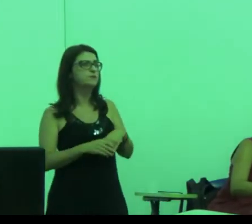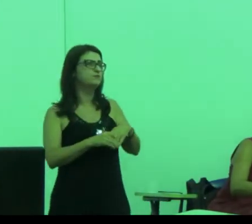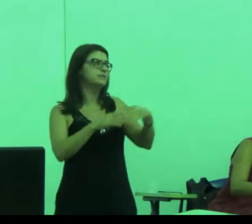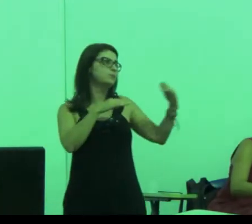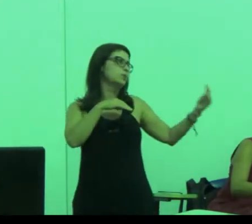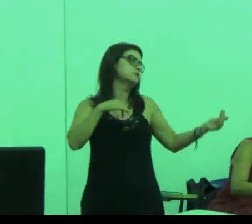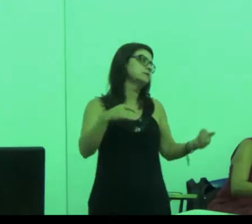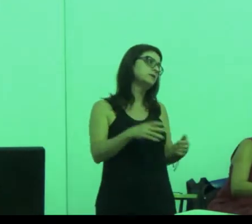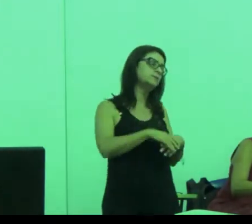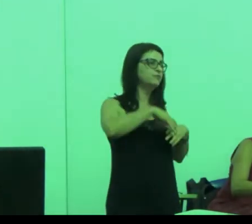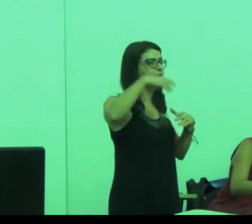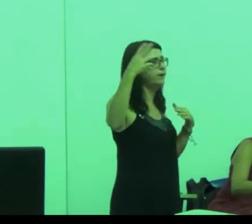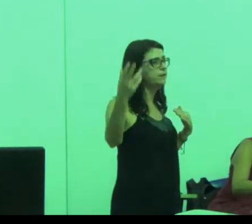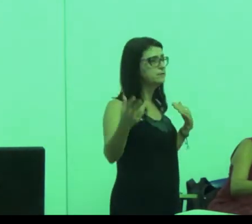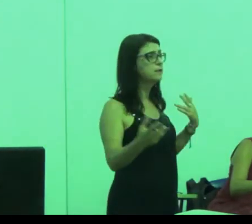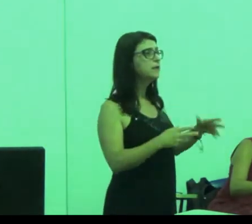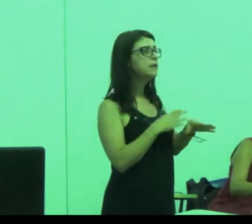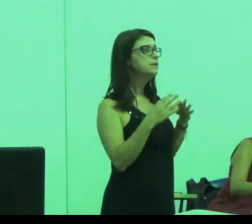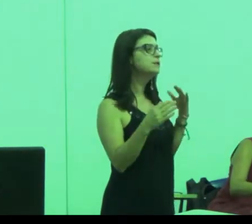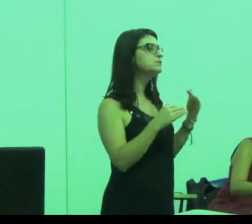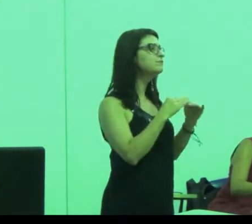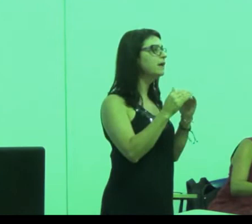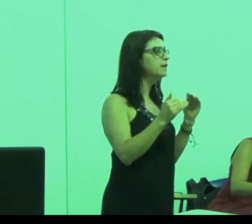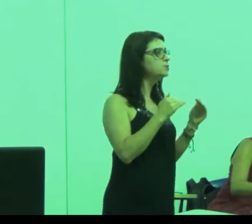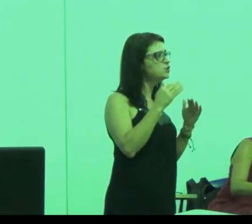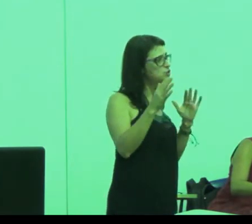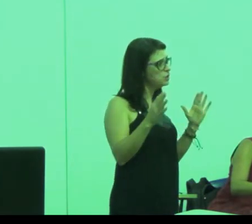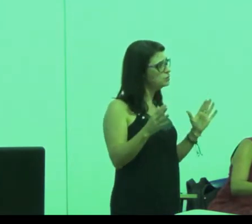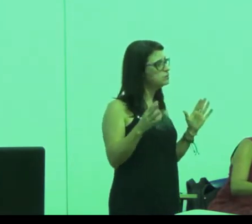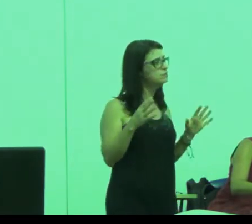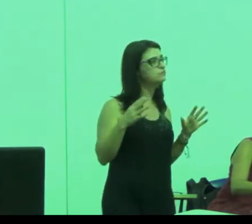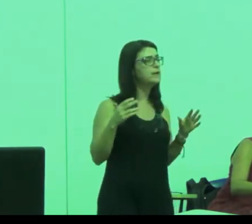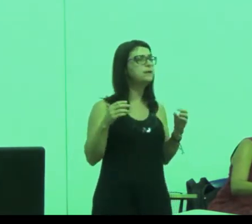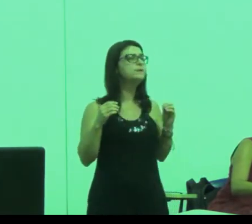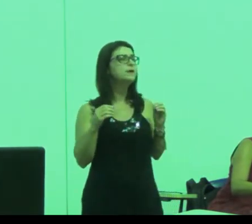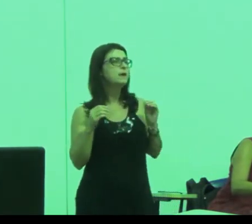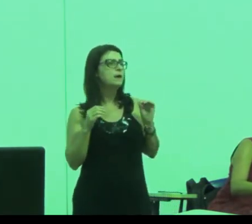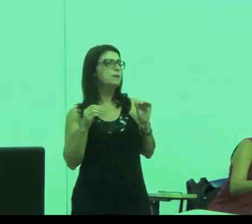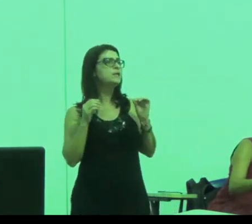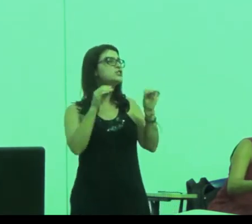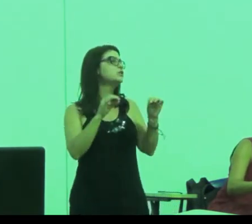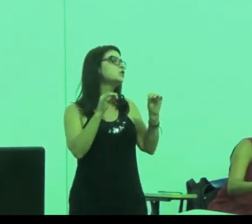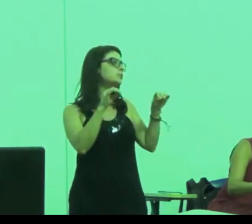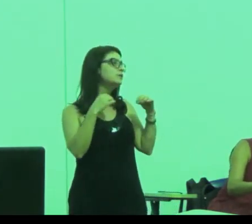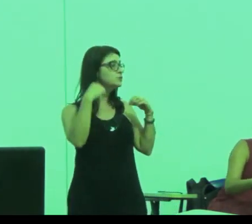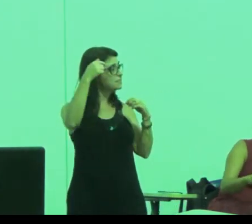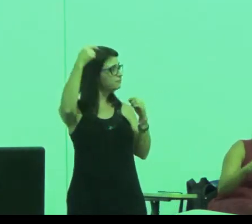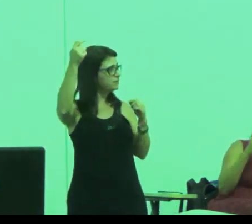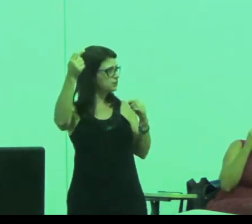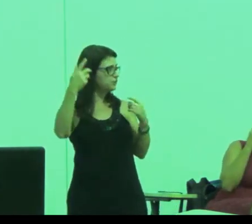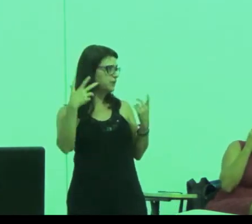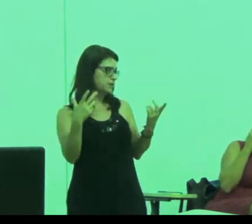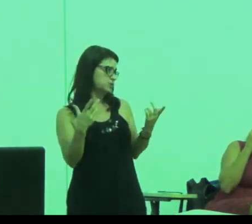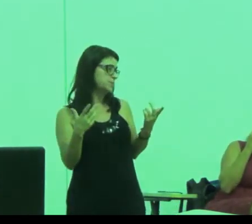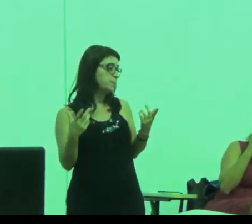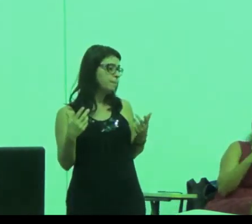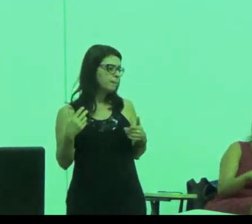faz a prova, tem aquele que prefere a ênfase. Então você vai no estilo, você não vai mexer só porque você faria diferente.